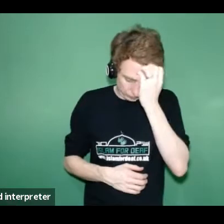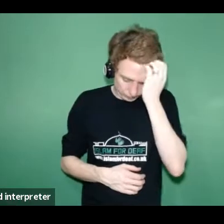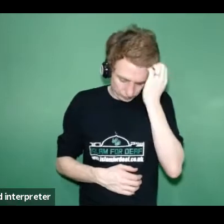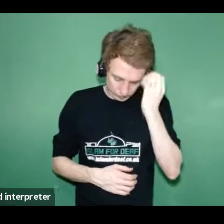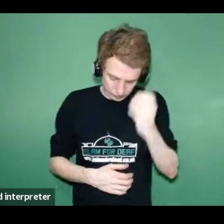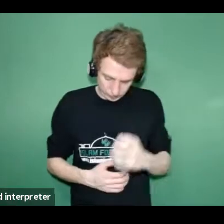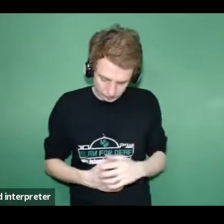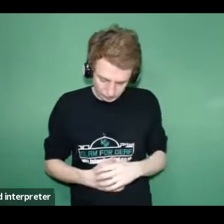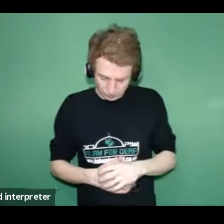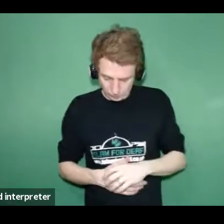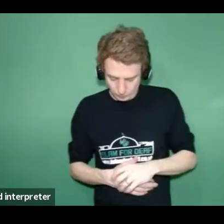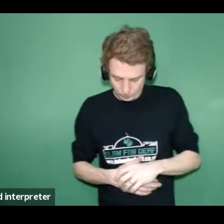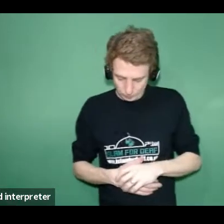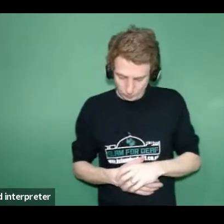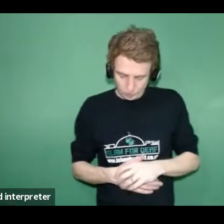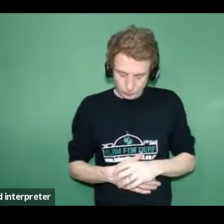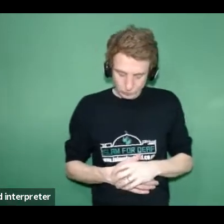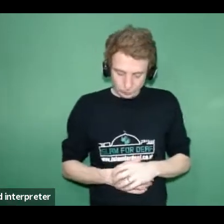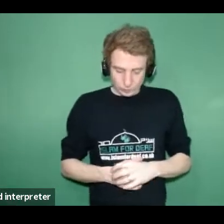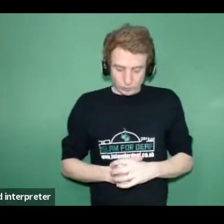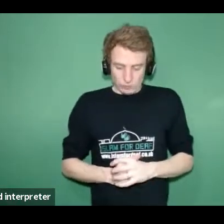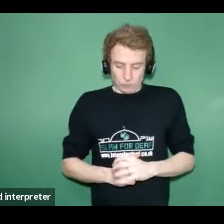العزيز أن كل الخلق